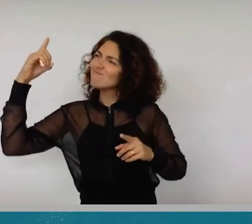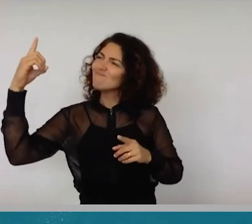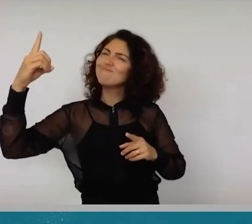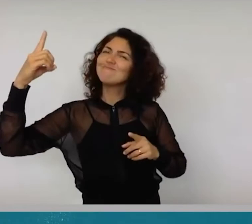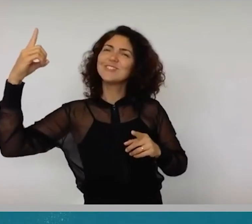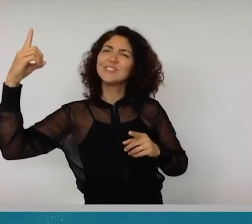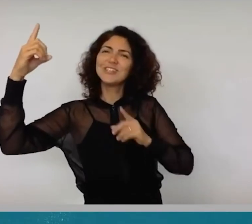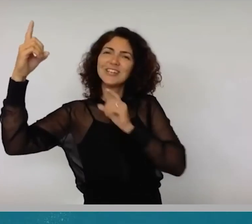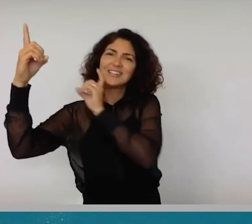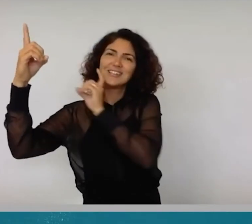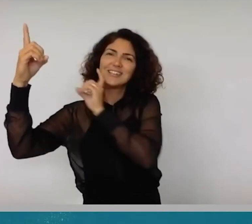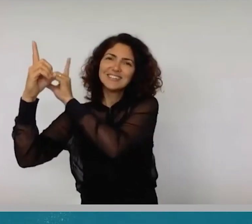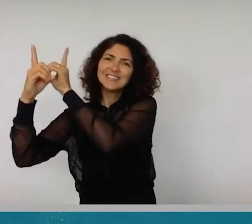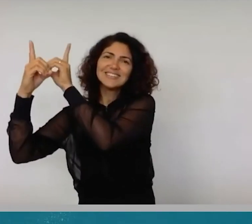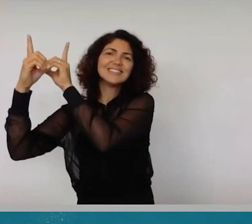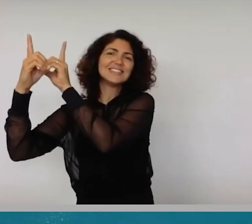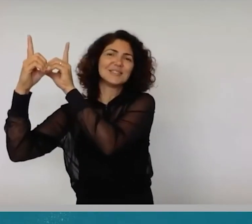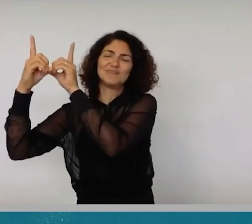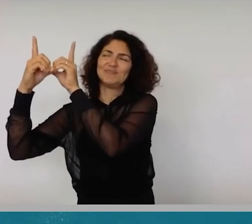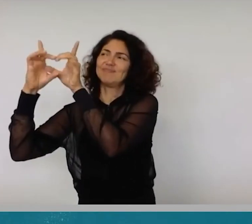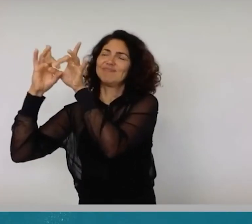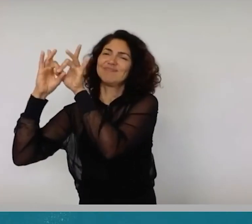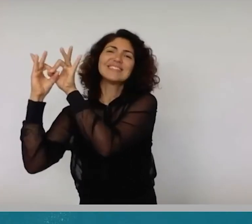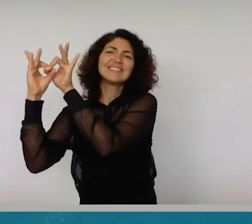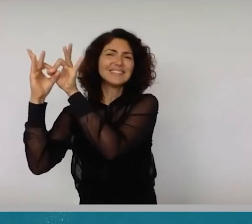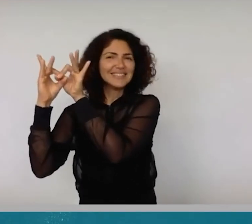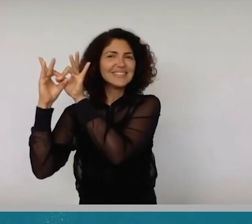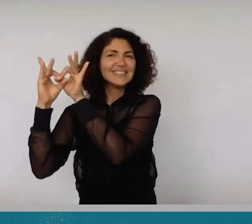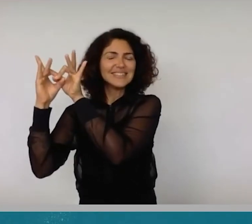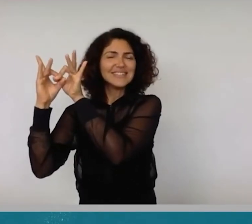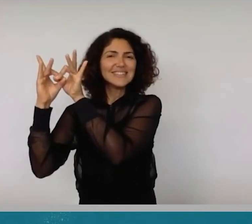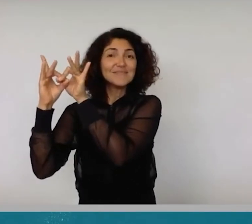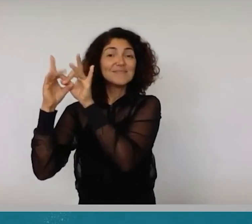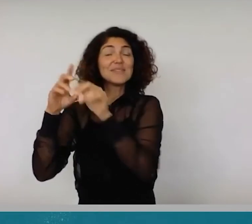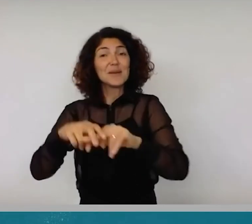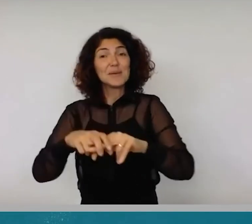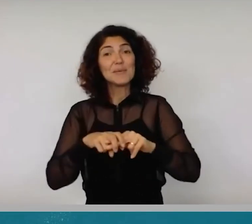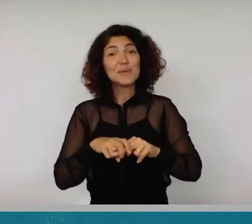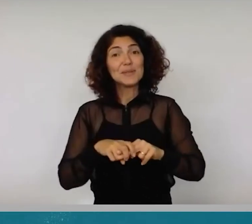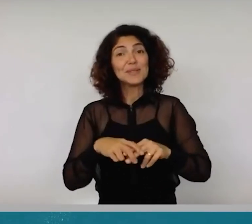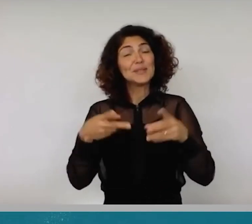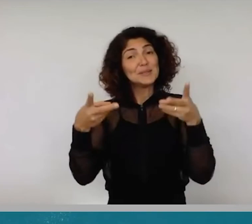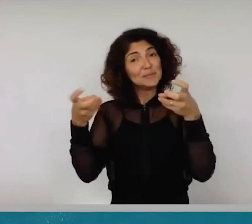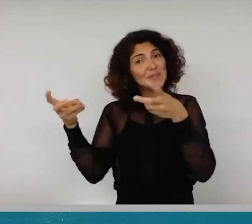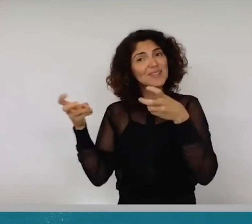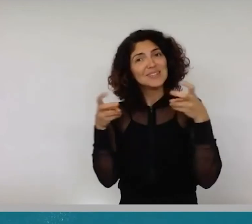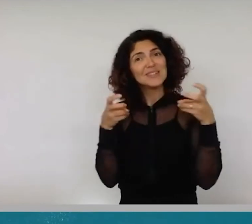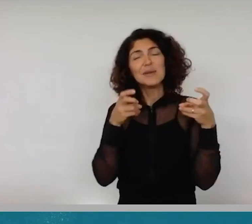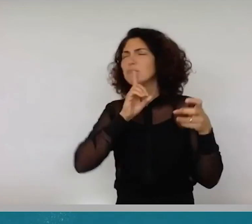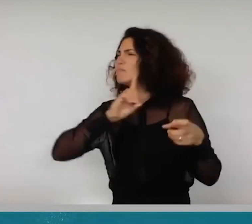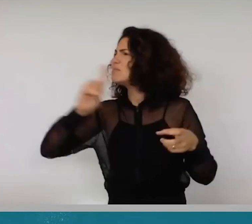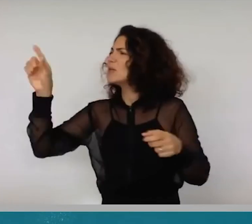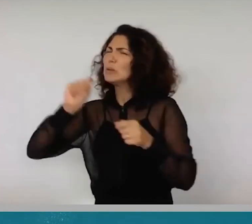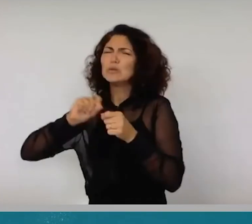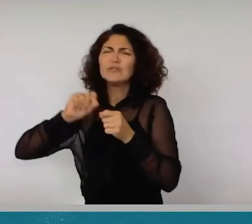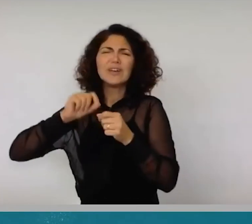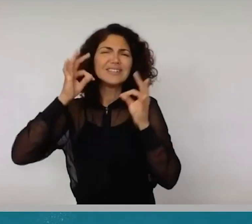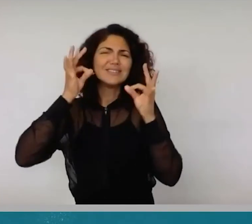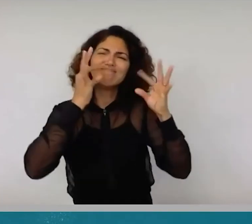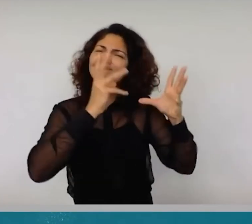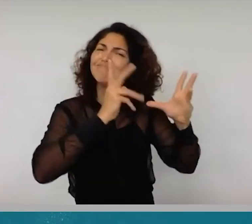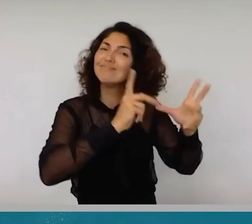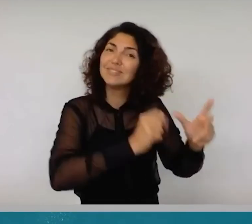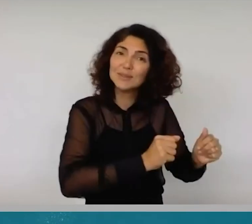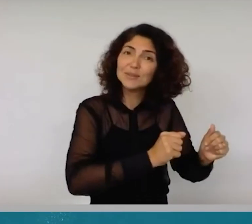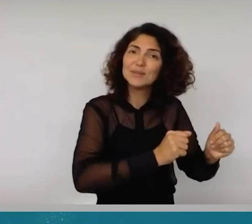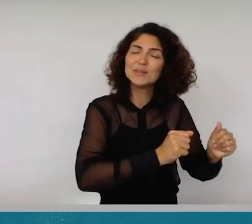você percebe que Deus, Ele não só, tudo saiu dele, Ele criou todas as coisas, mas